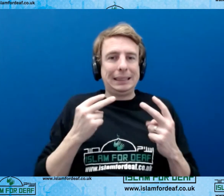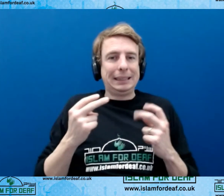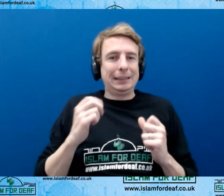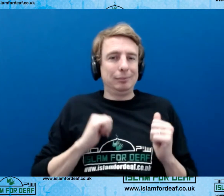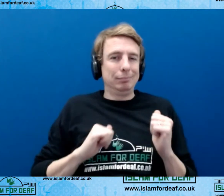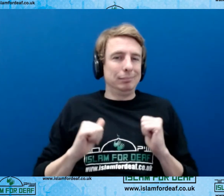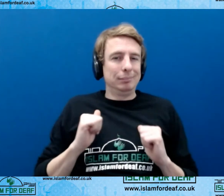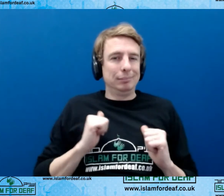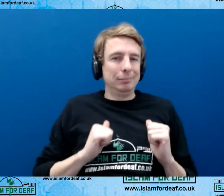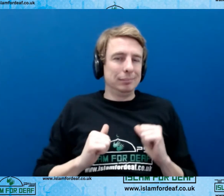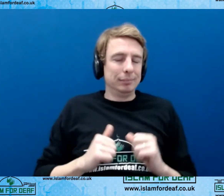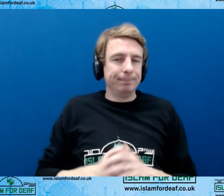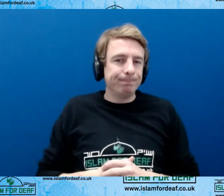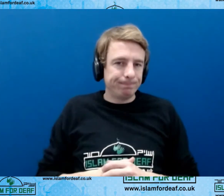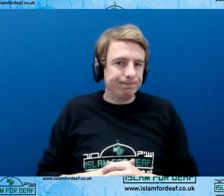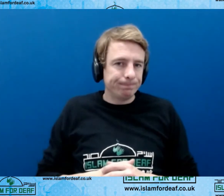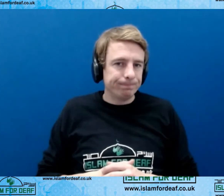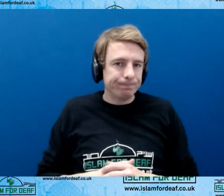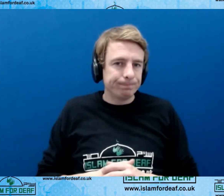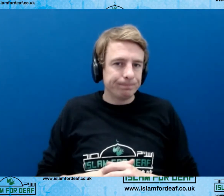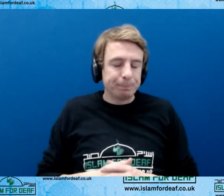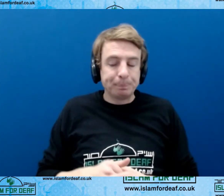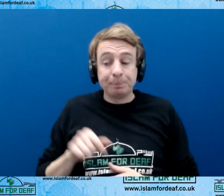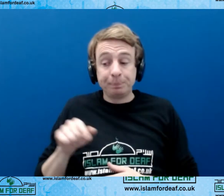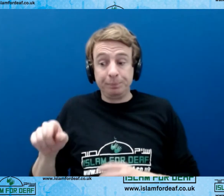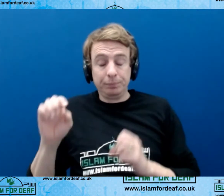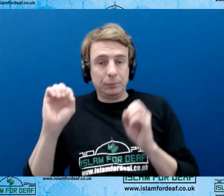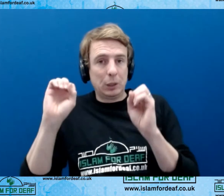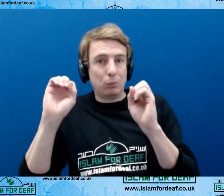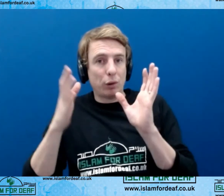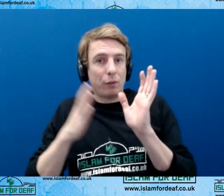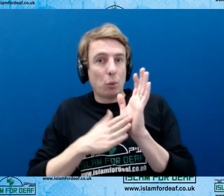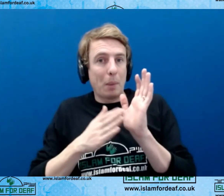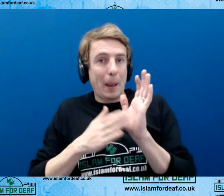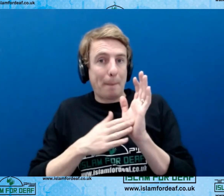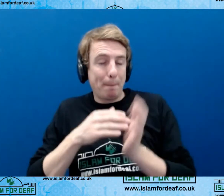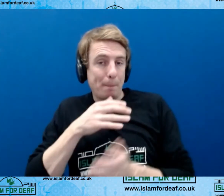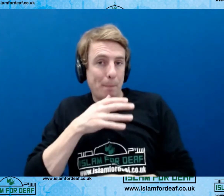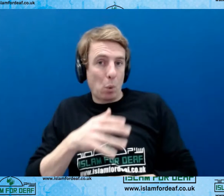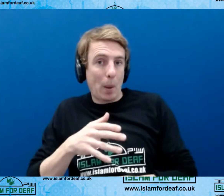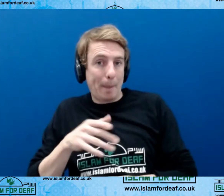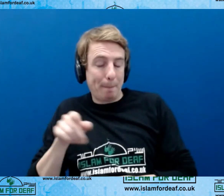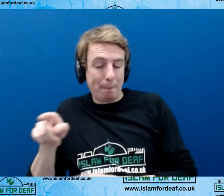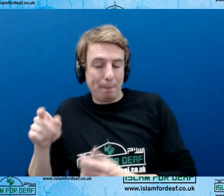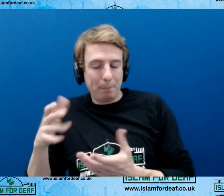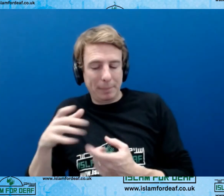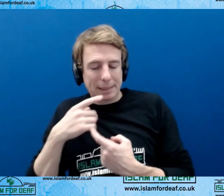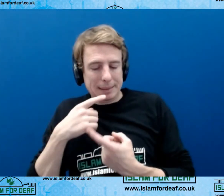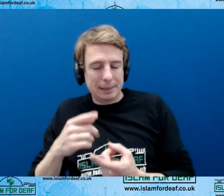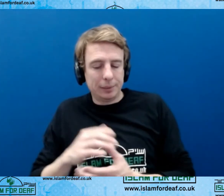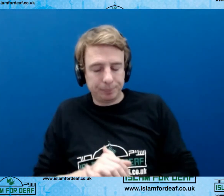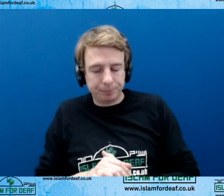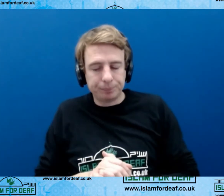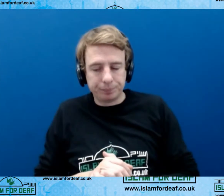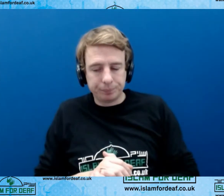said, يقوم الرجل يصلي that indeed an individual will stand and